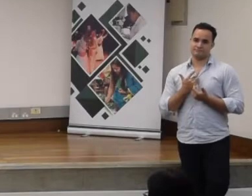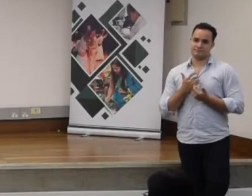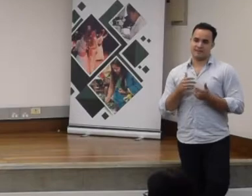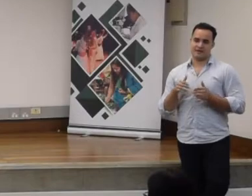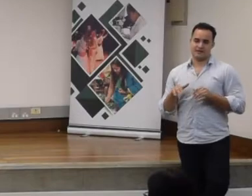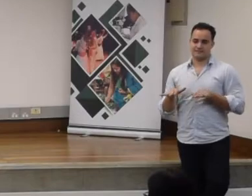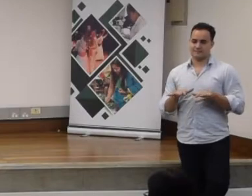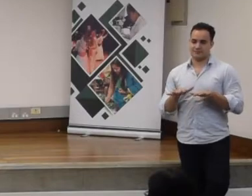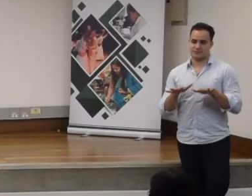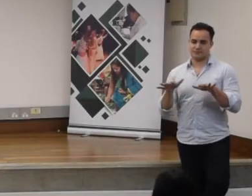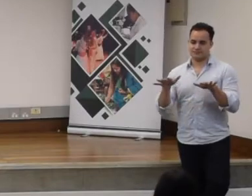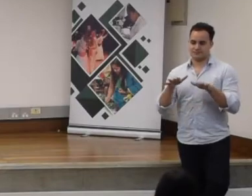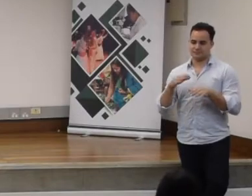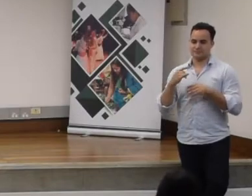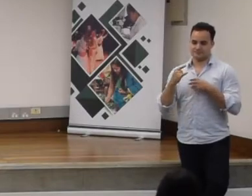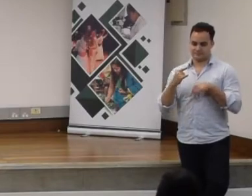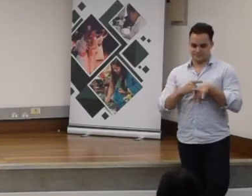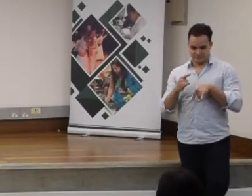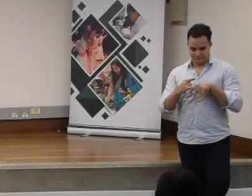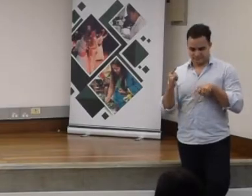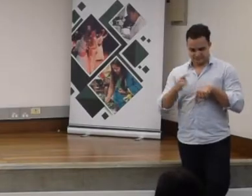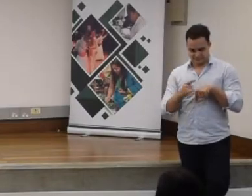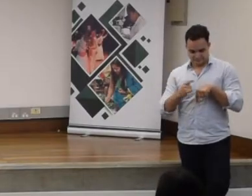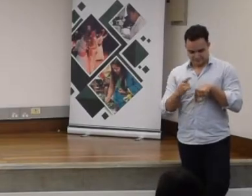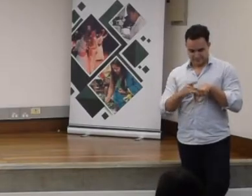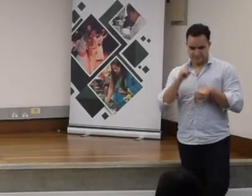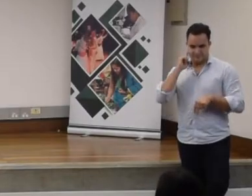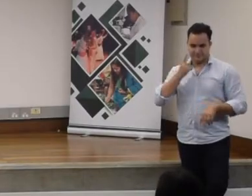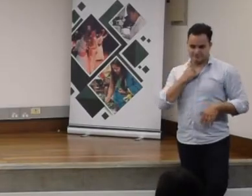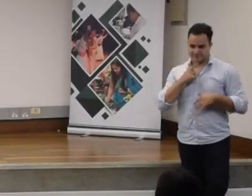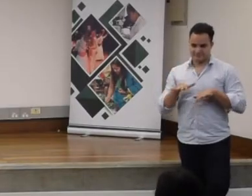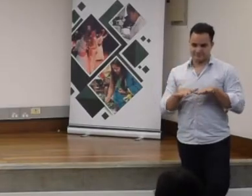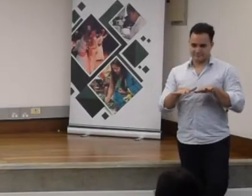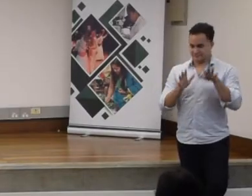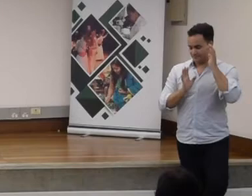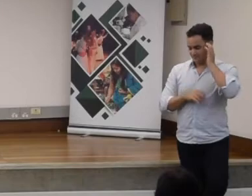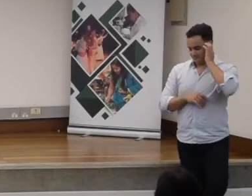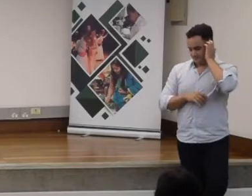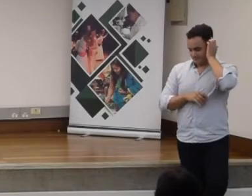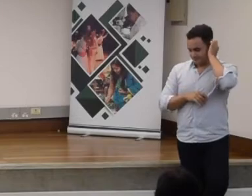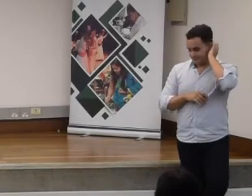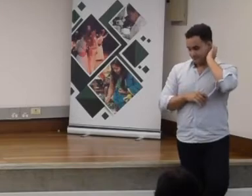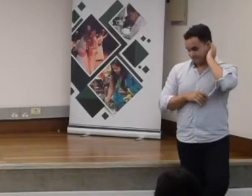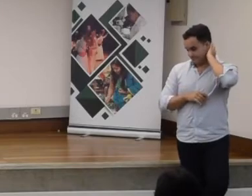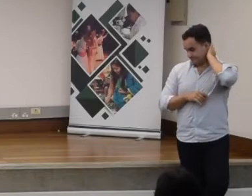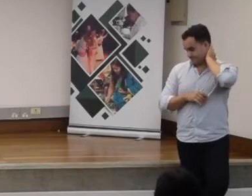de la matrícula de 1.674.000 aproximadamente a